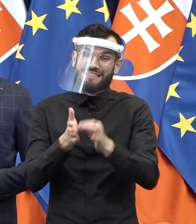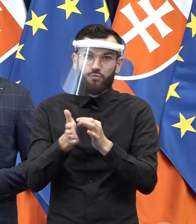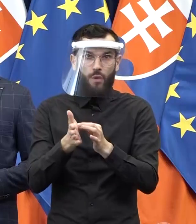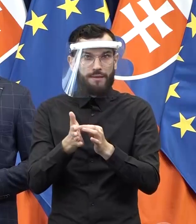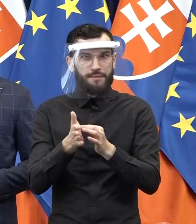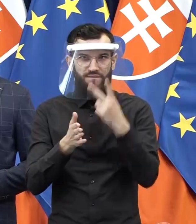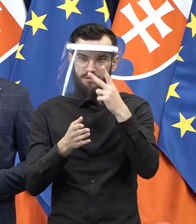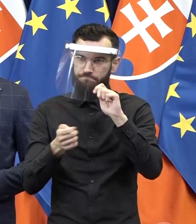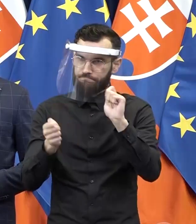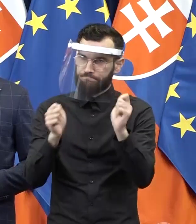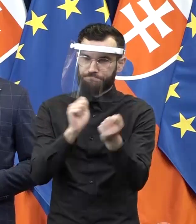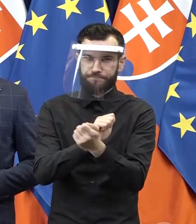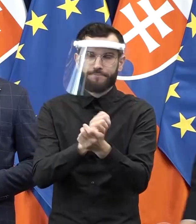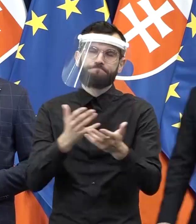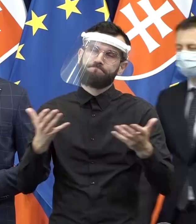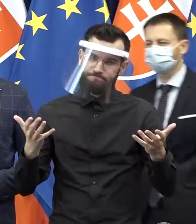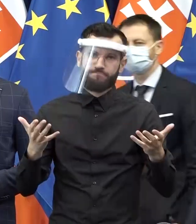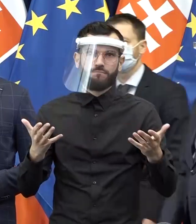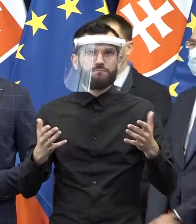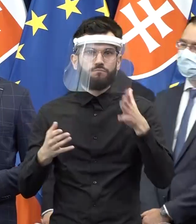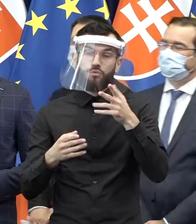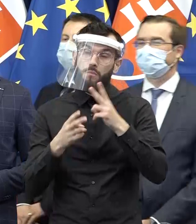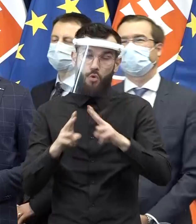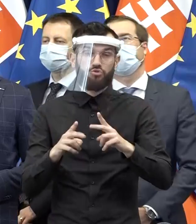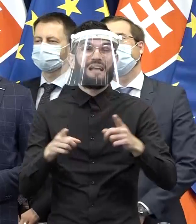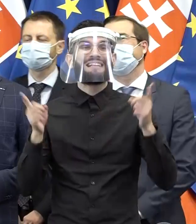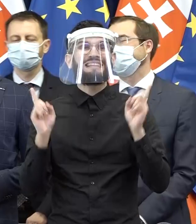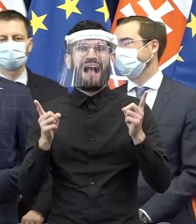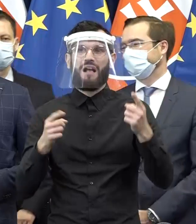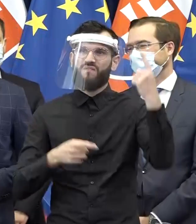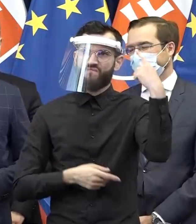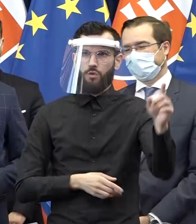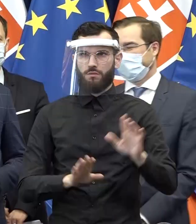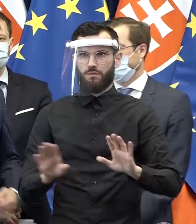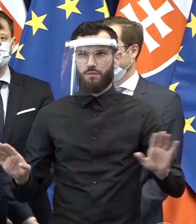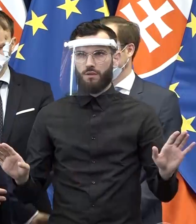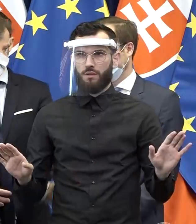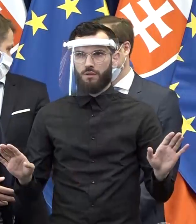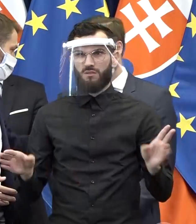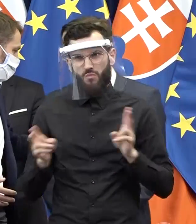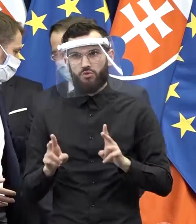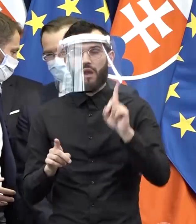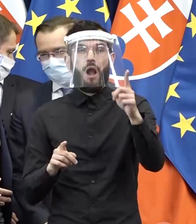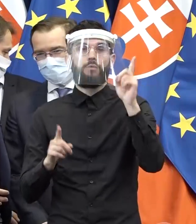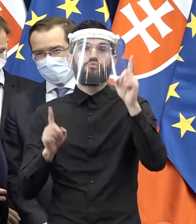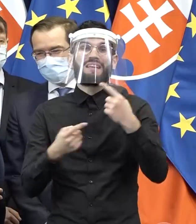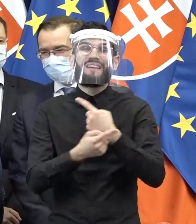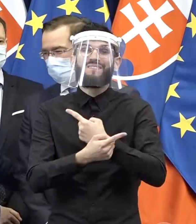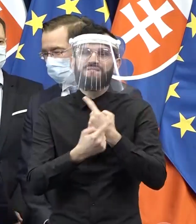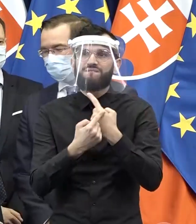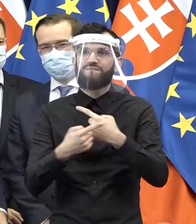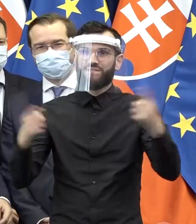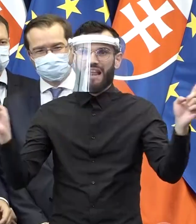situácia vyžadovať, dojdeme aj k zákazu vychádzania, ale potom už bude pravdepodobne musieť vyhlásený, bude byť